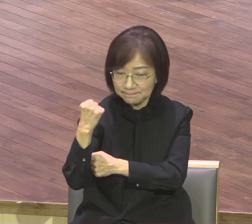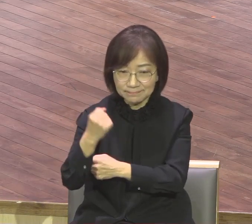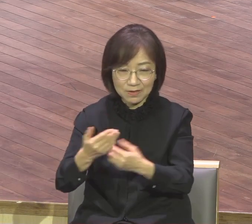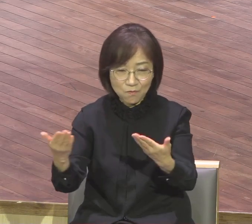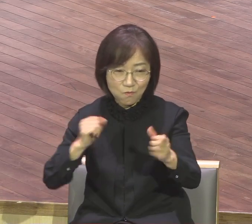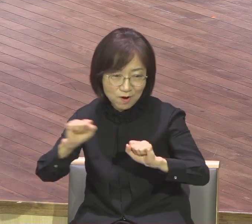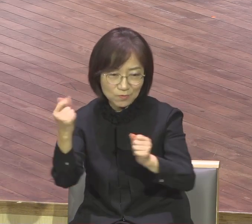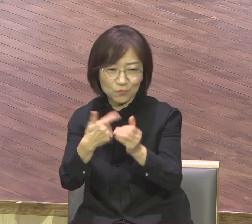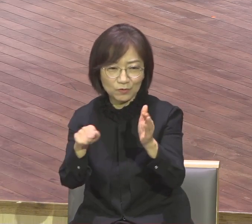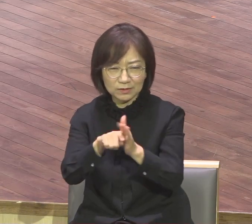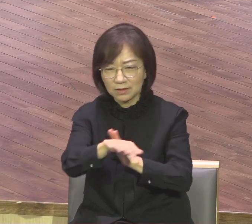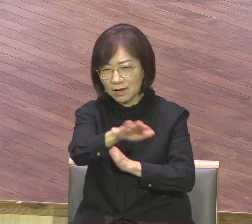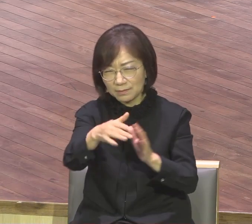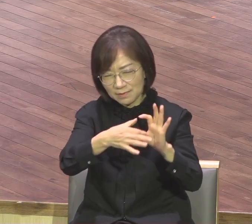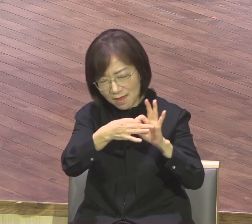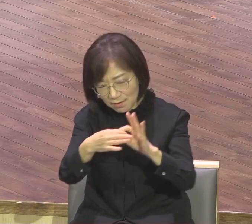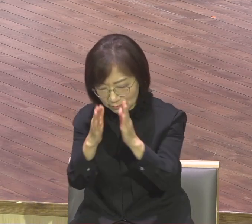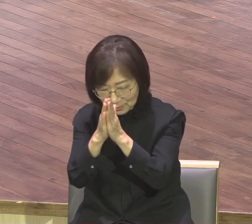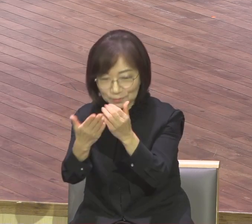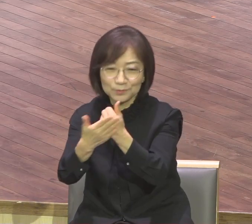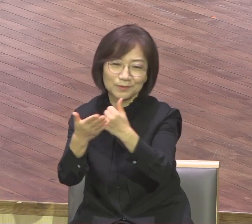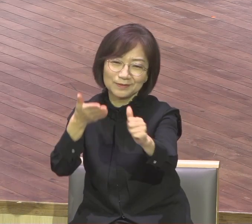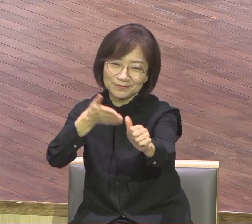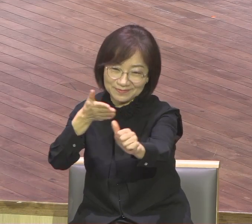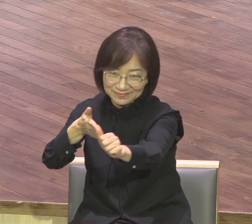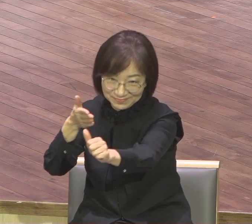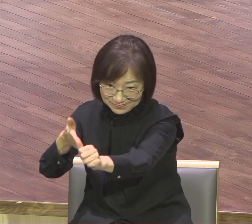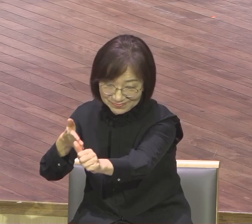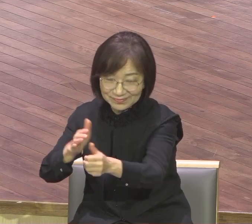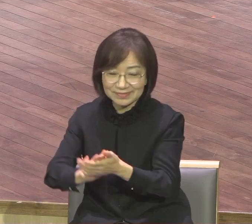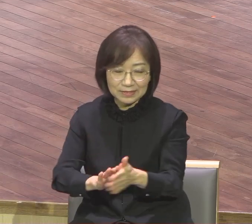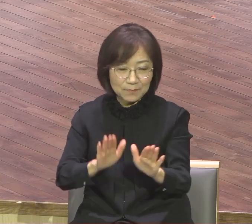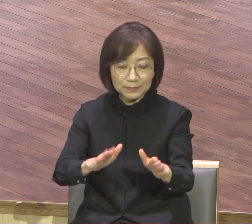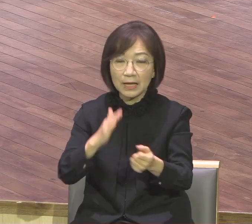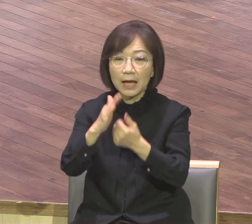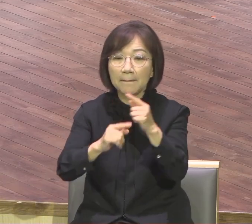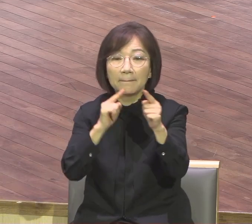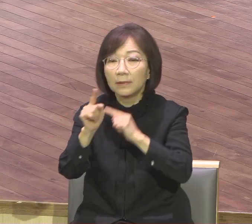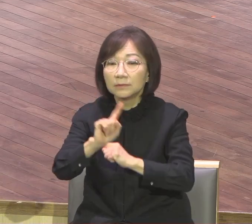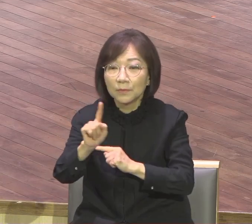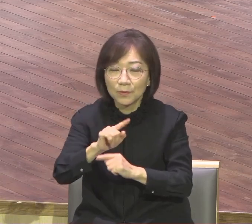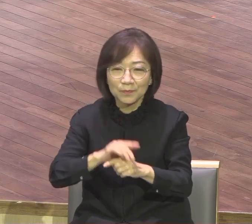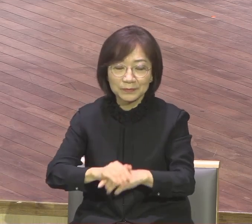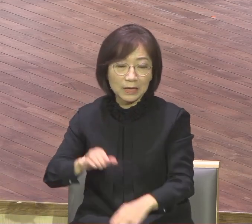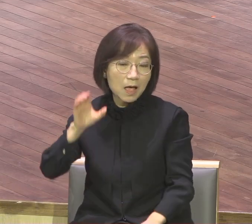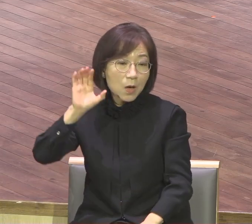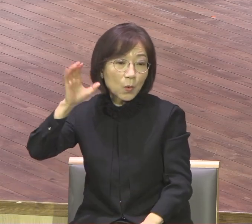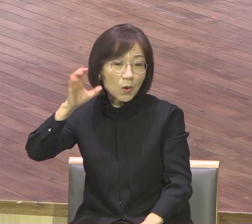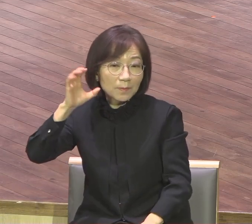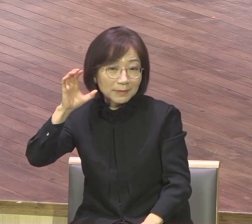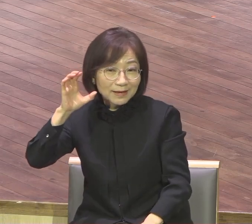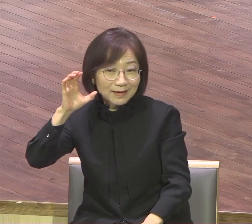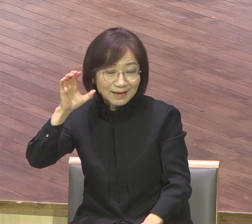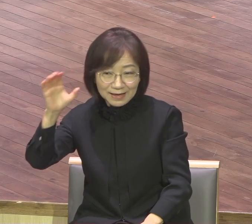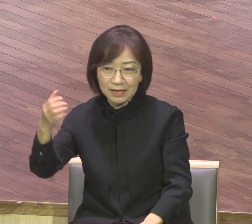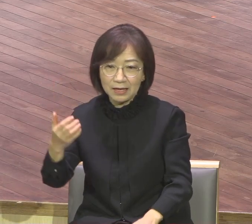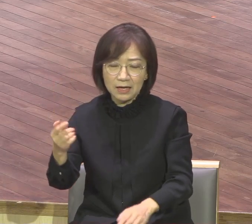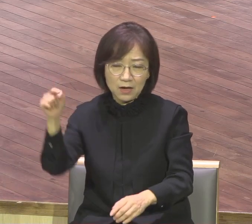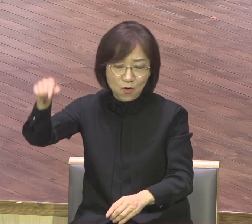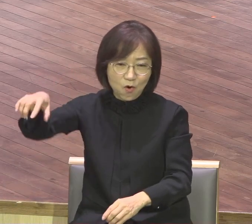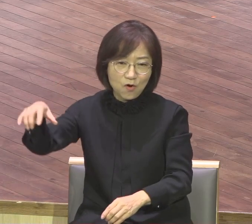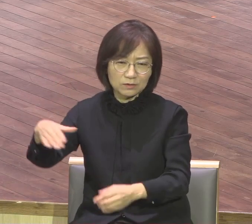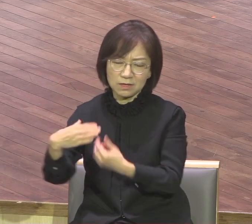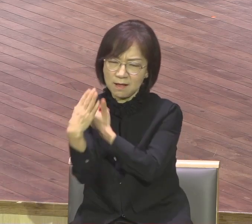지속으로 기도해 주시기 바랍니다. 오늘 말씀은 담임 목사님께서 콜롬비아 보고타 현지에서